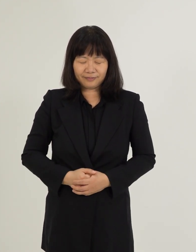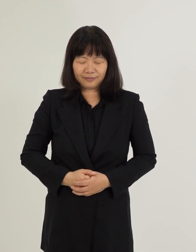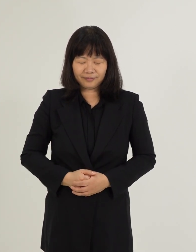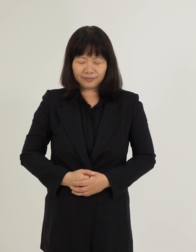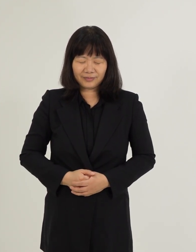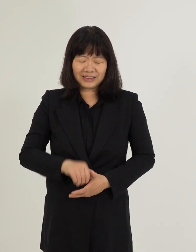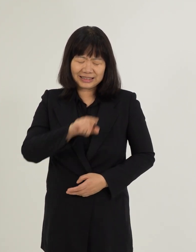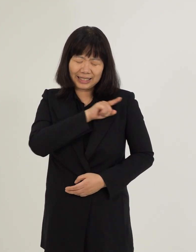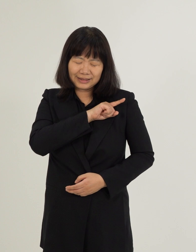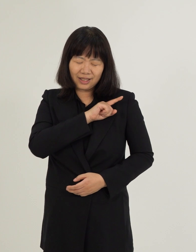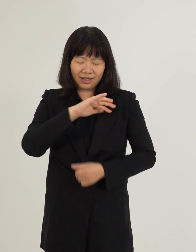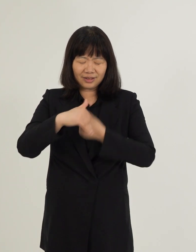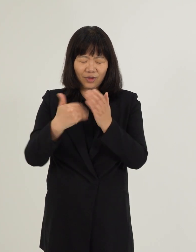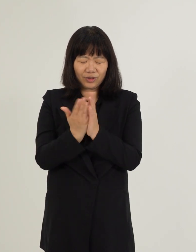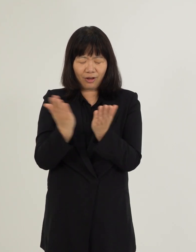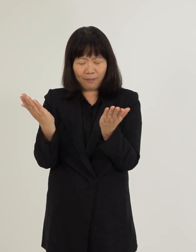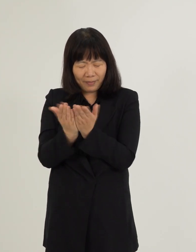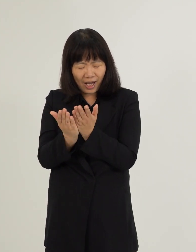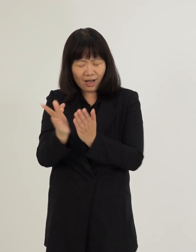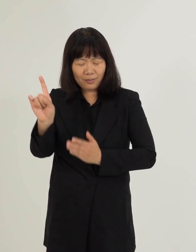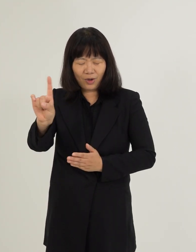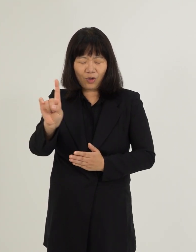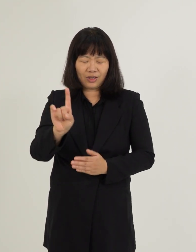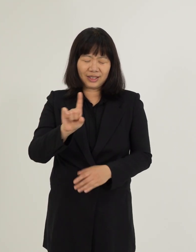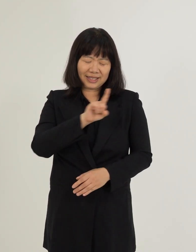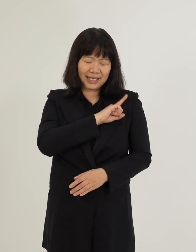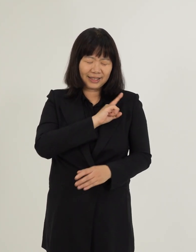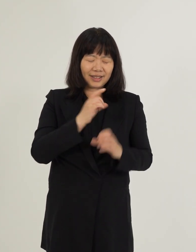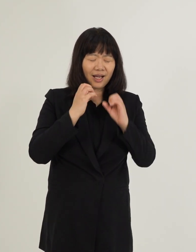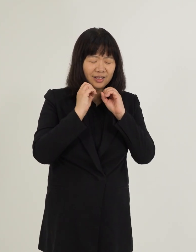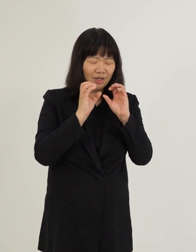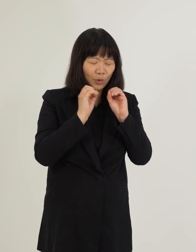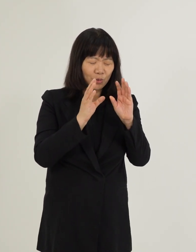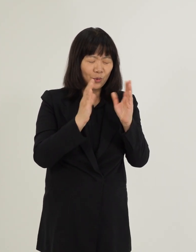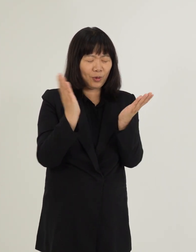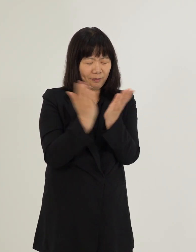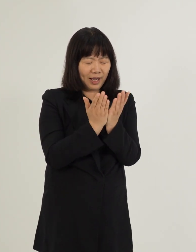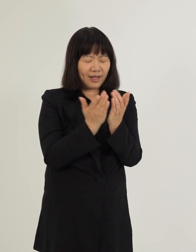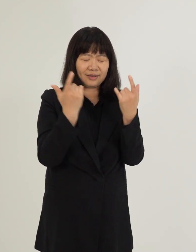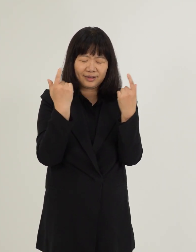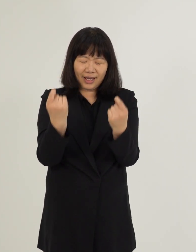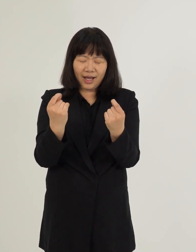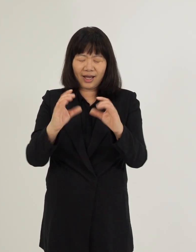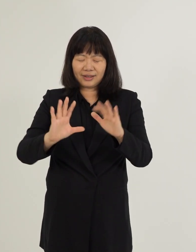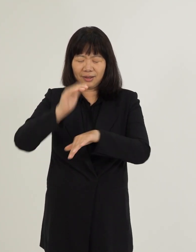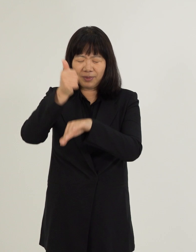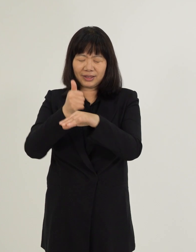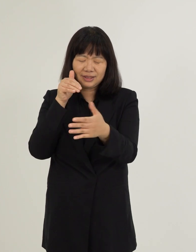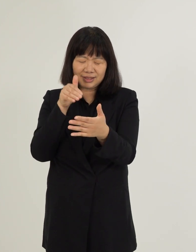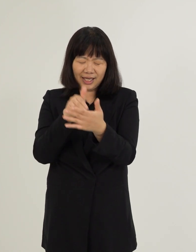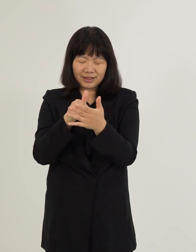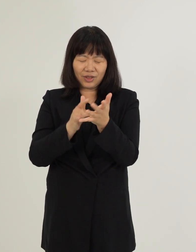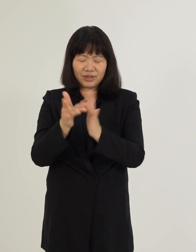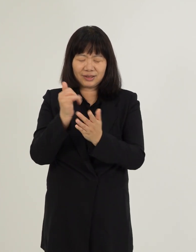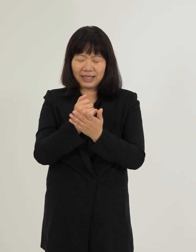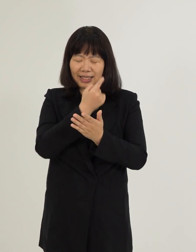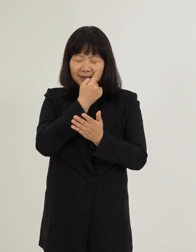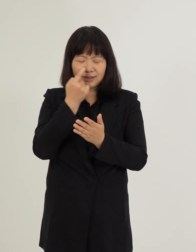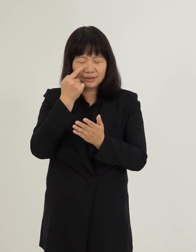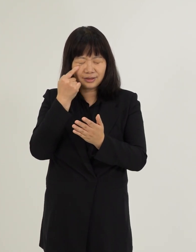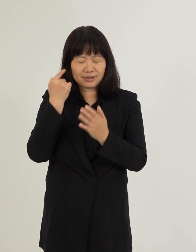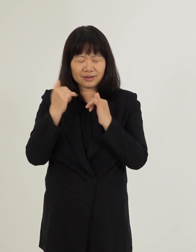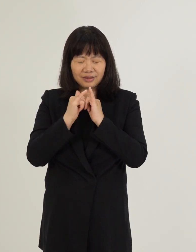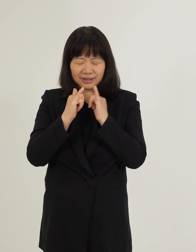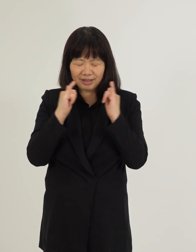가장 성경적인 것은 가장 선교적인 것입니다. 땅끝까지 이르러 내 증인이 되라는